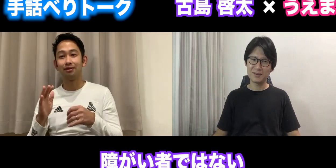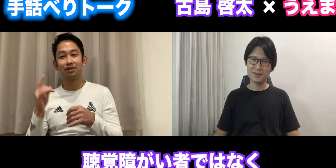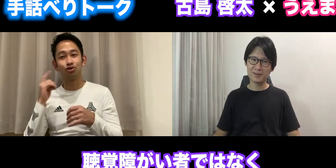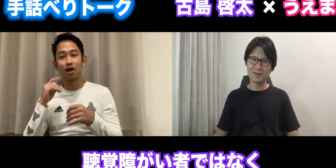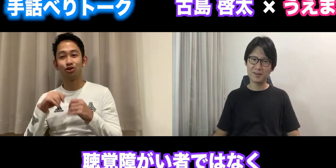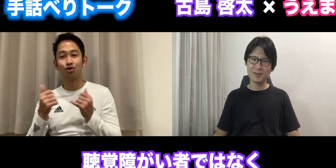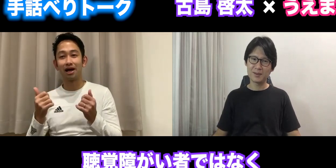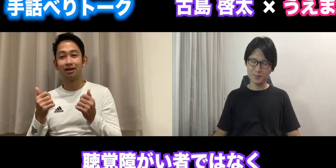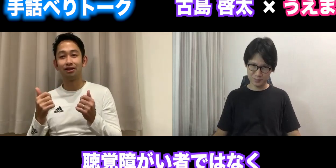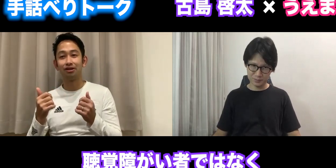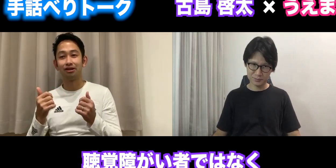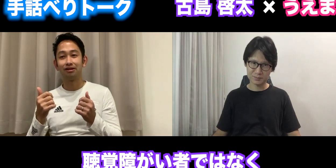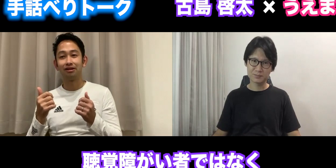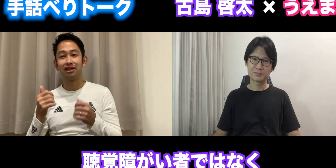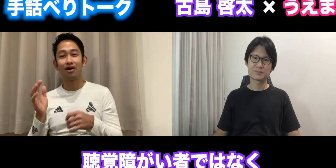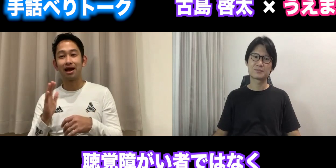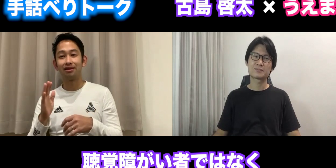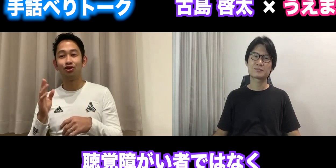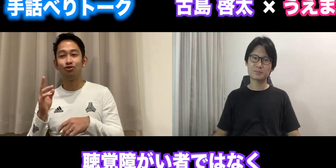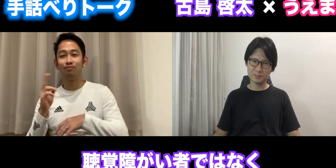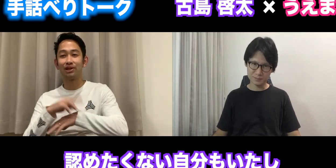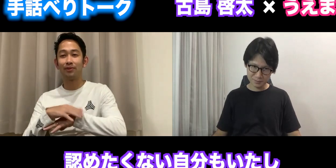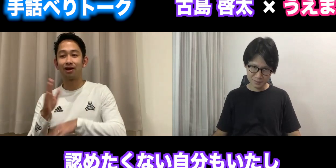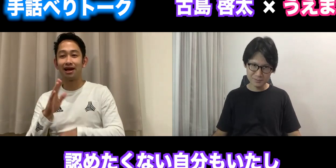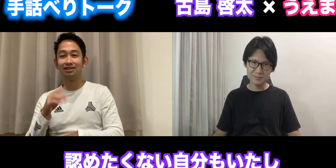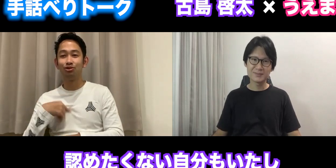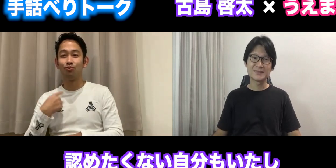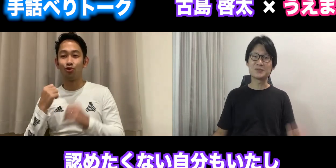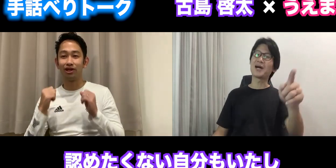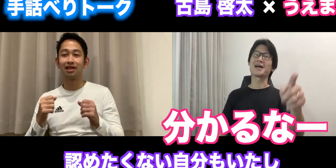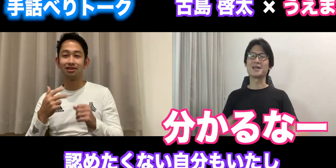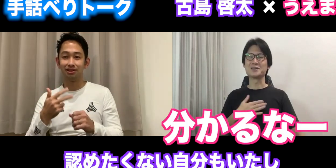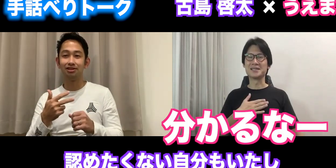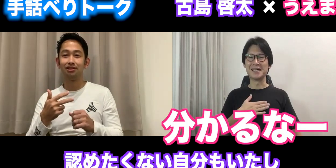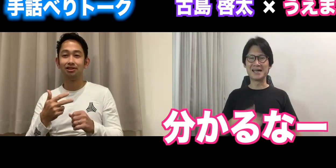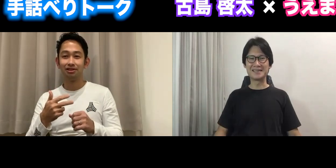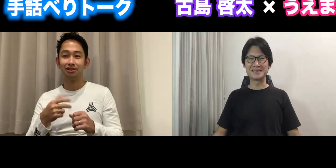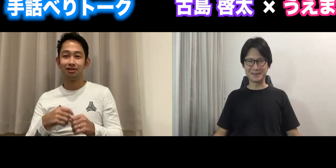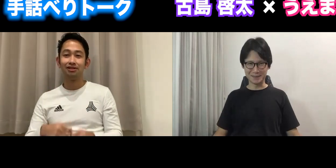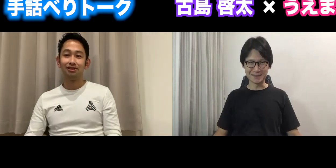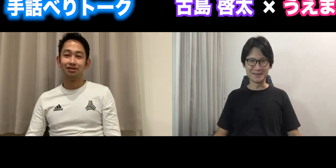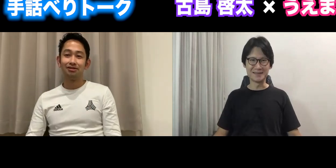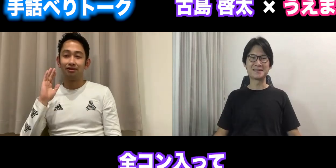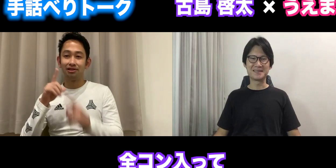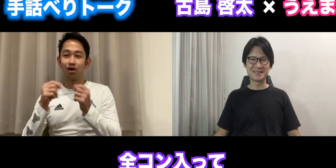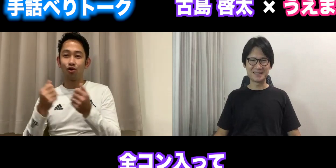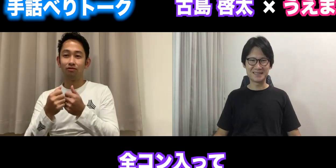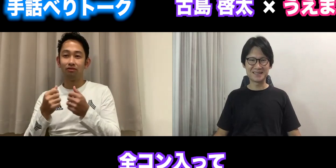まっ聴覚ちょうだいではないと言う認めたくない自分もた c田根